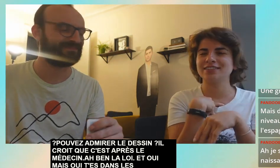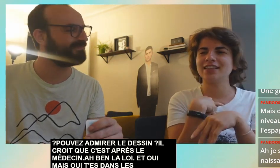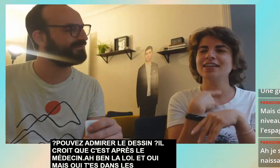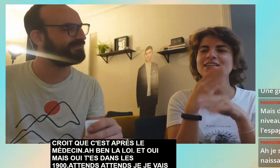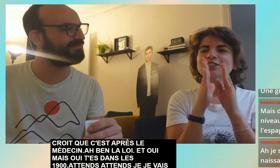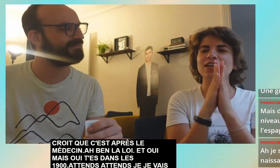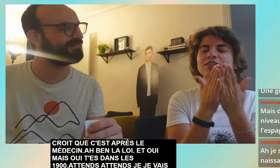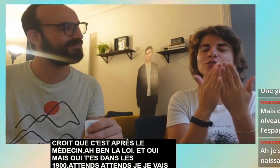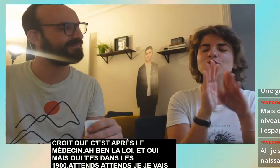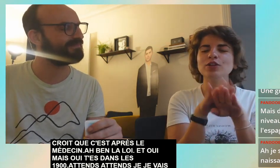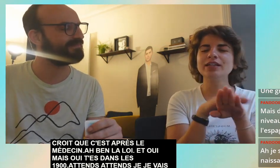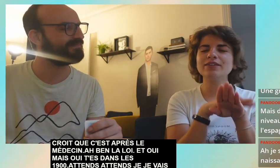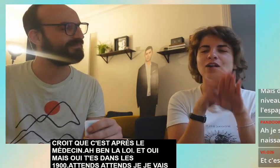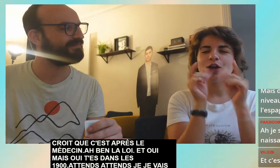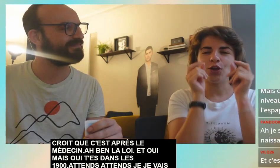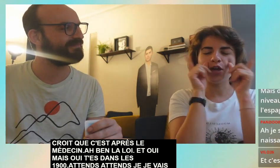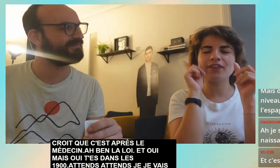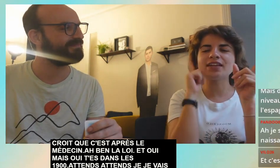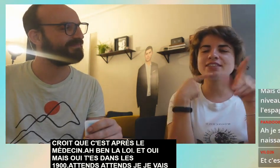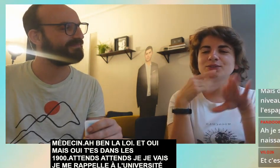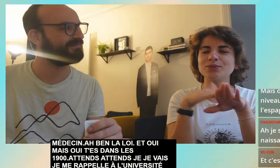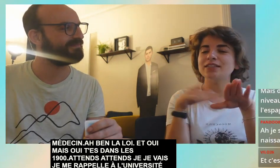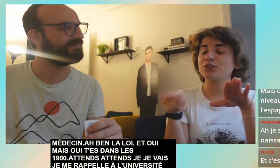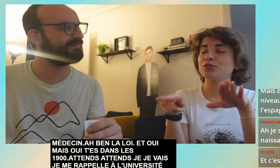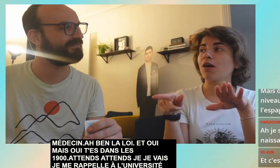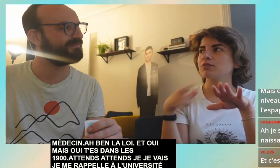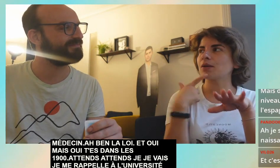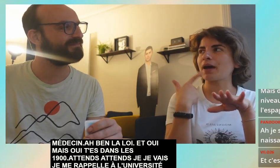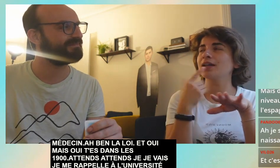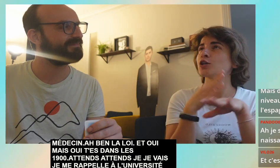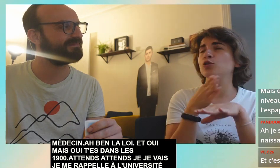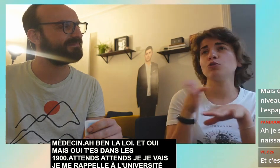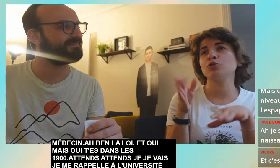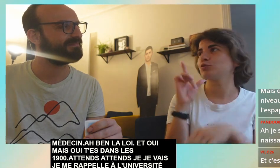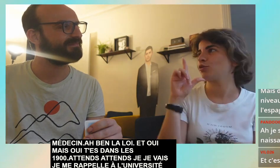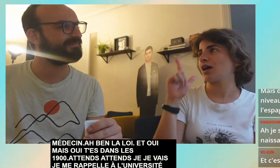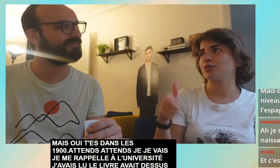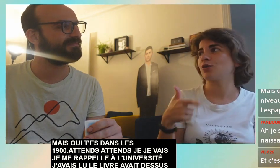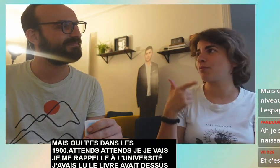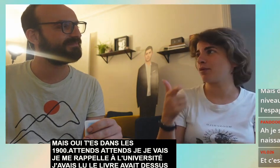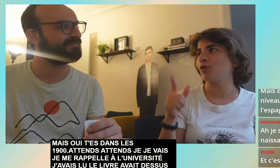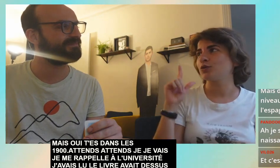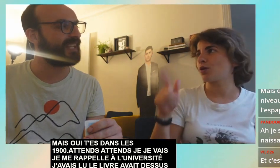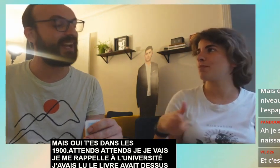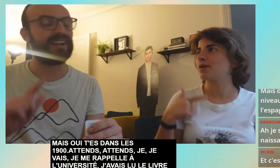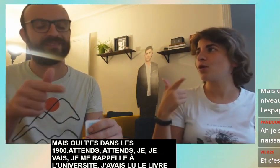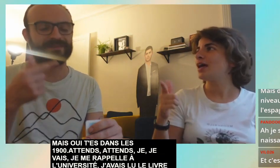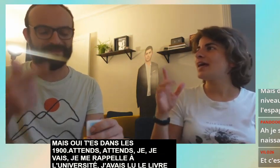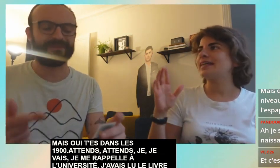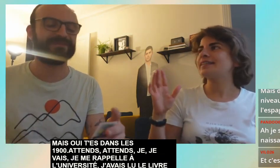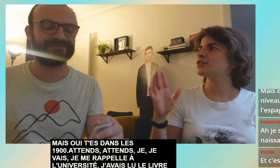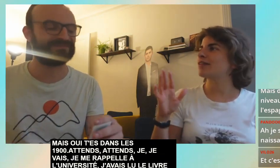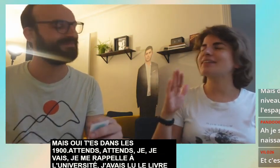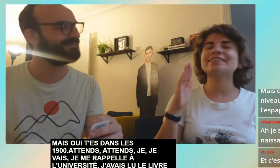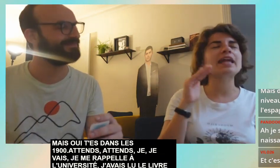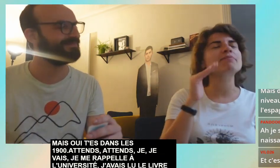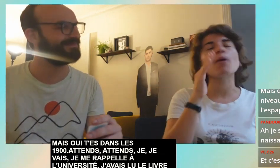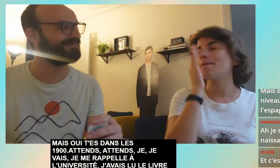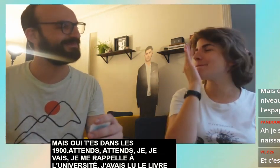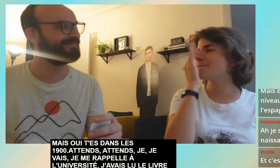l'université, j'avais lu le livre de Abeille des Sourds et dedans, t'as parlé que de LPE. Ah, dans une petite- Et j'en avais tellement